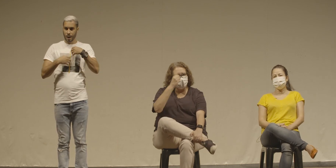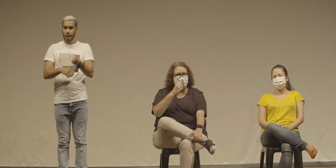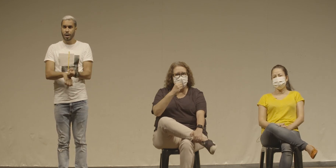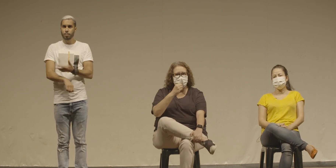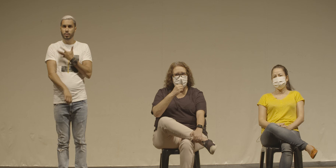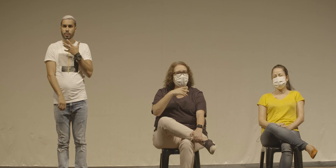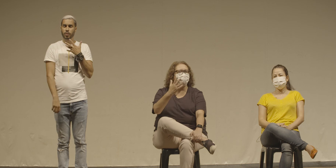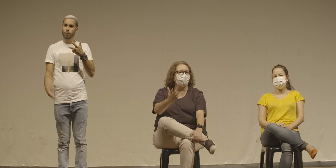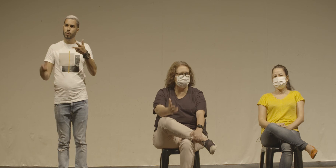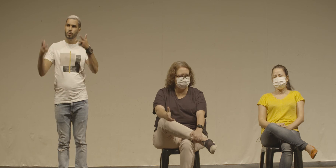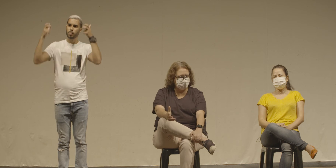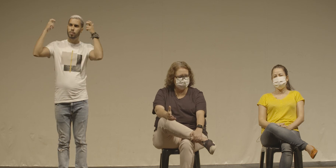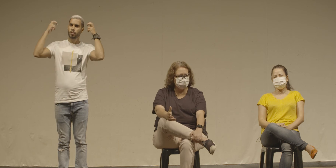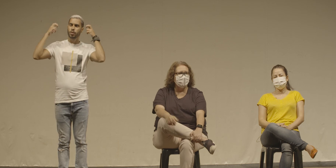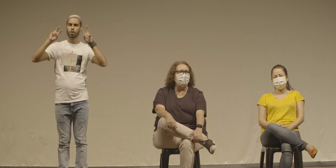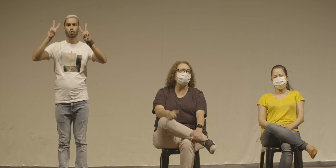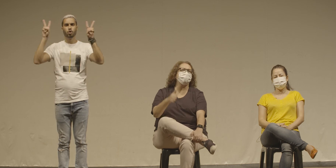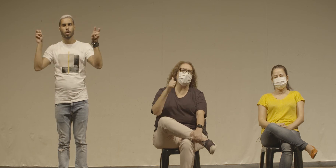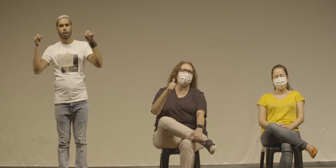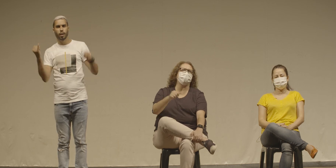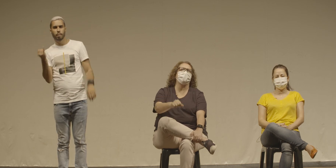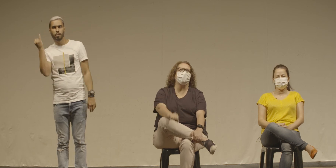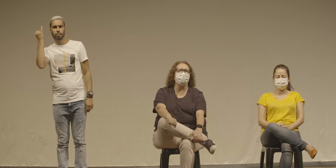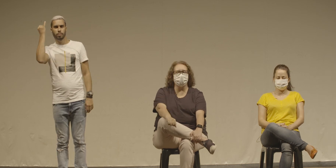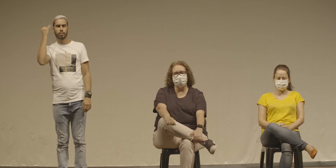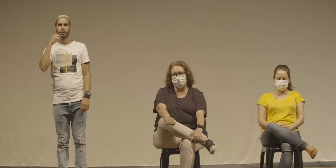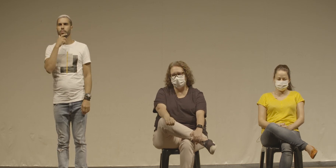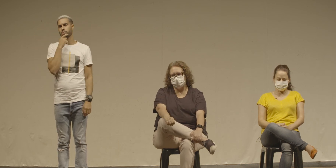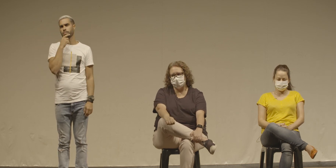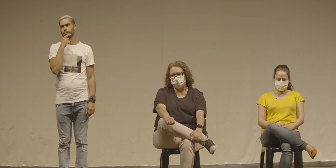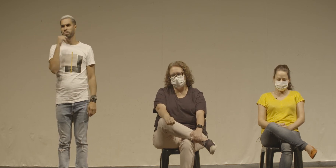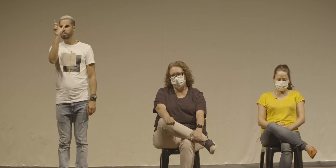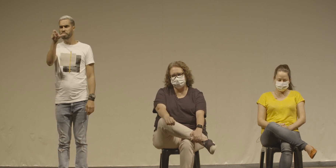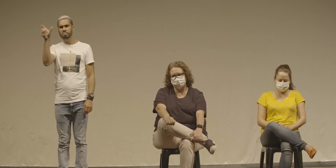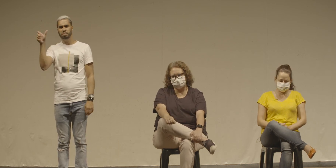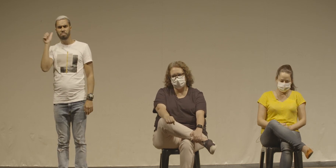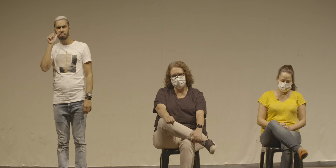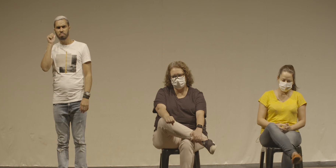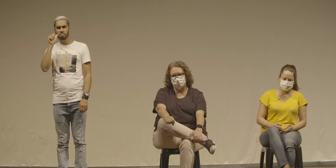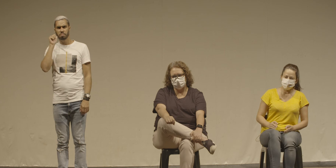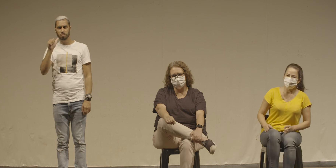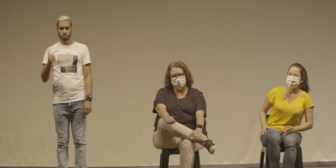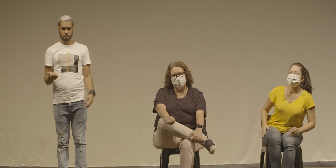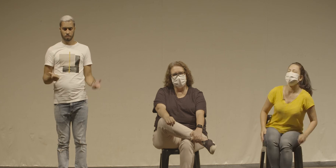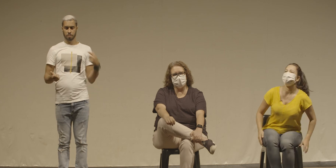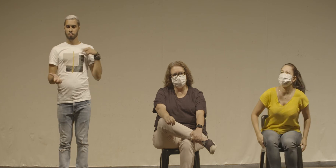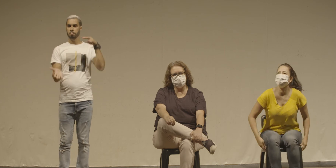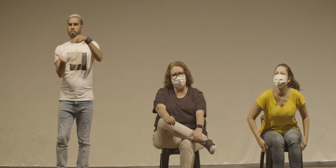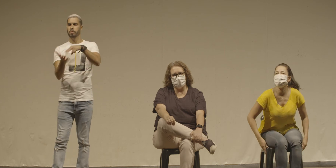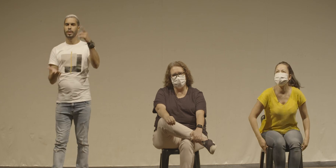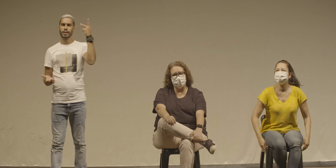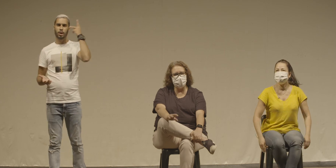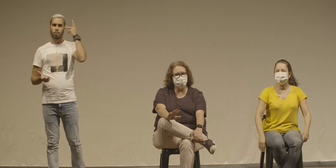terem sacado a importância delas. Essas mulheres tiveram uma exposição em São Paulo que